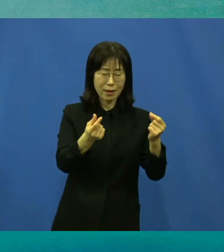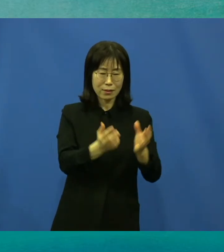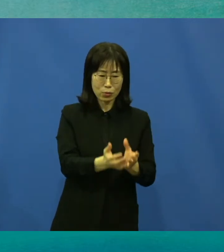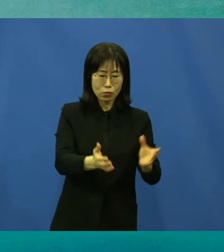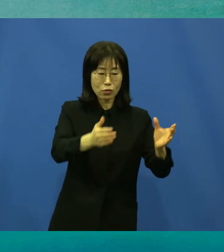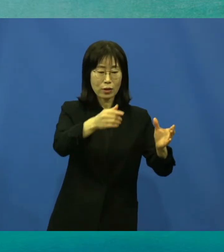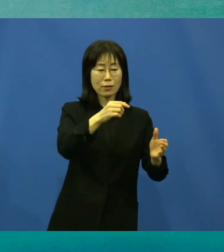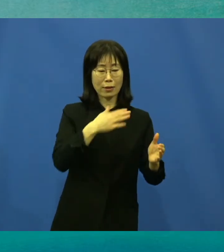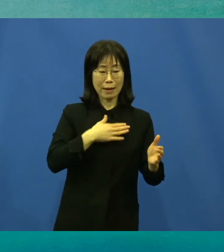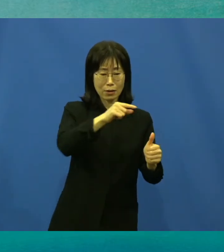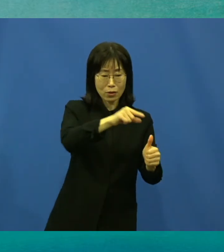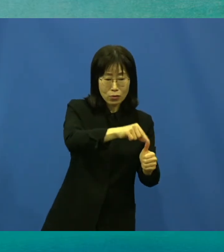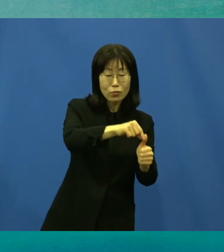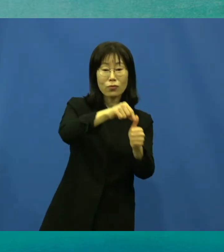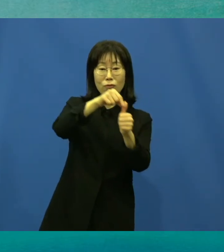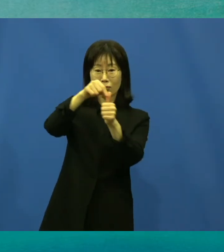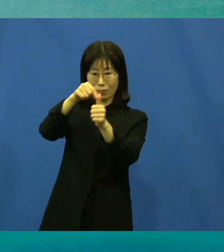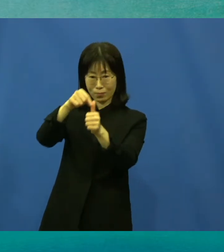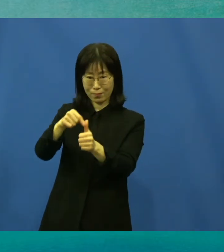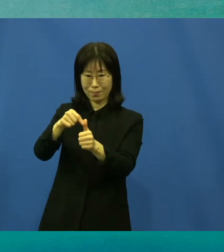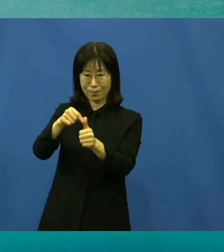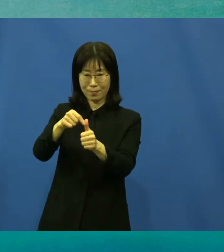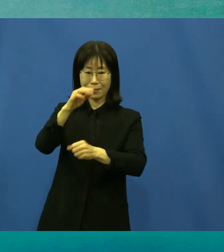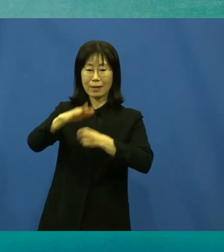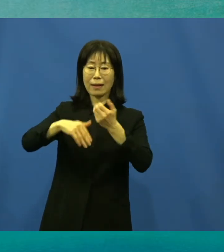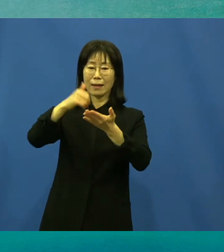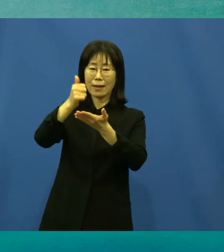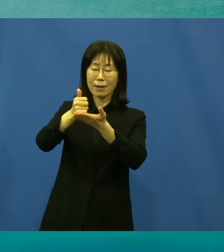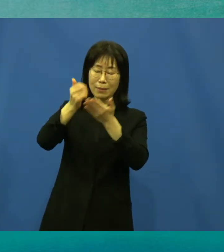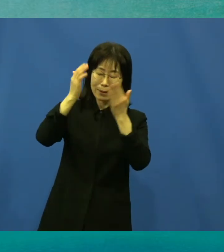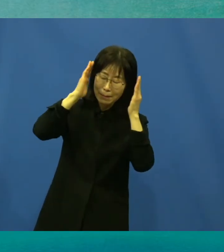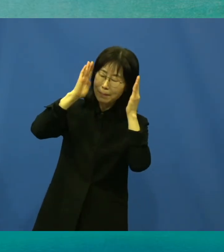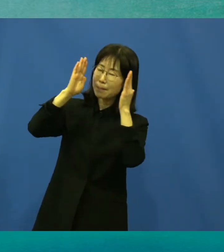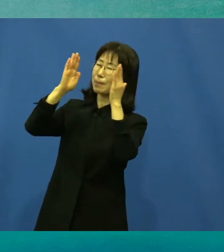그의 시선이 오직 하나님께로 집중하고 있습니다.